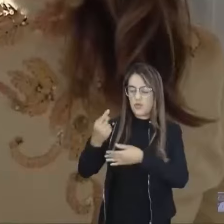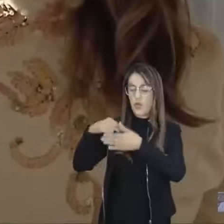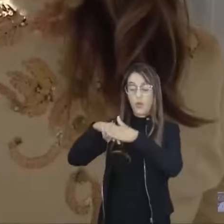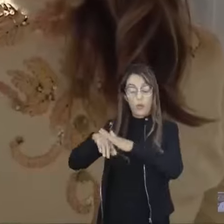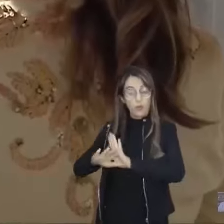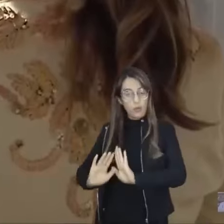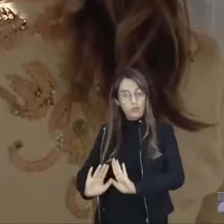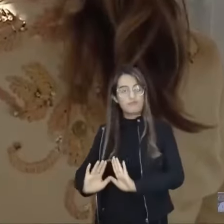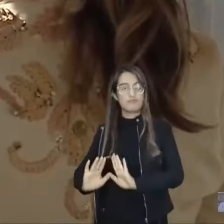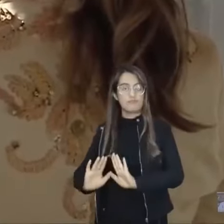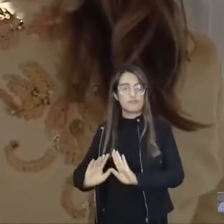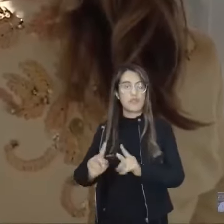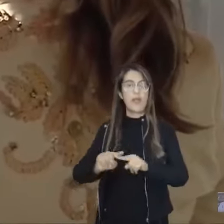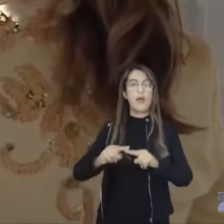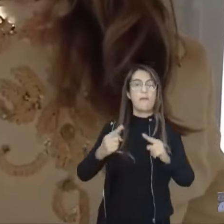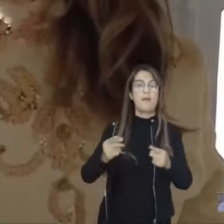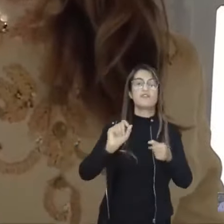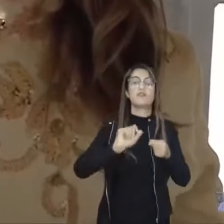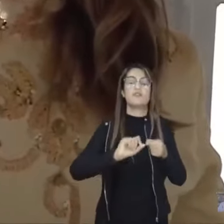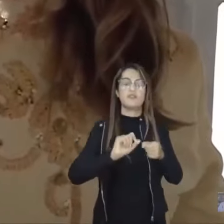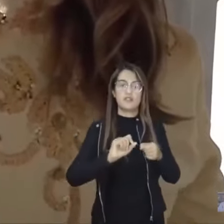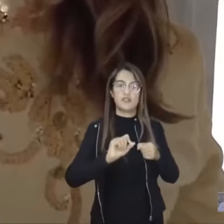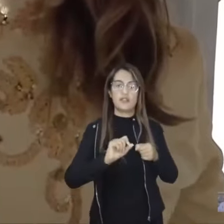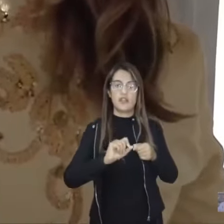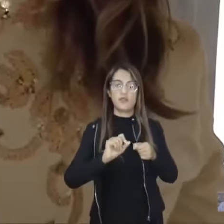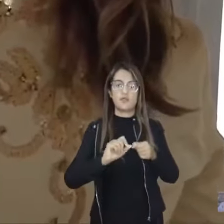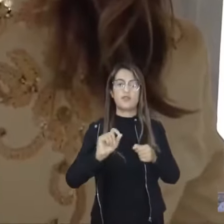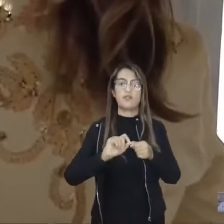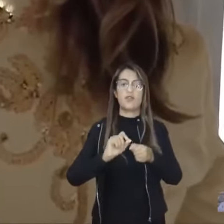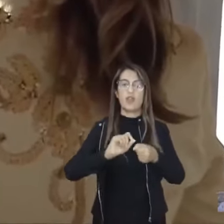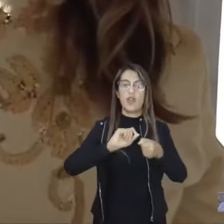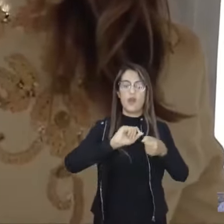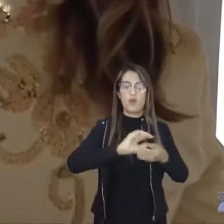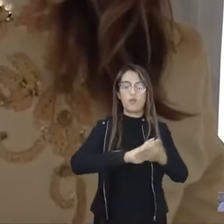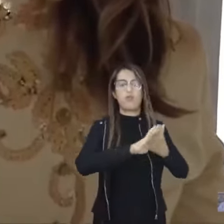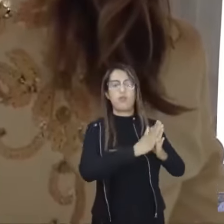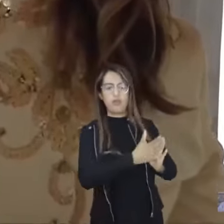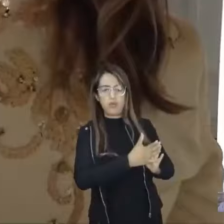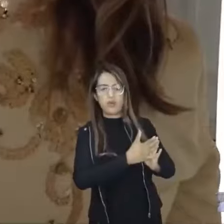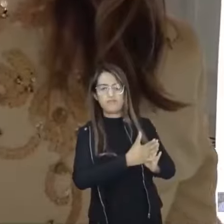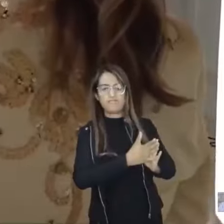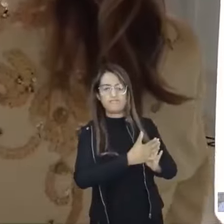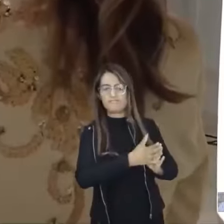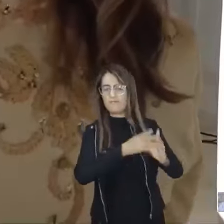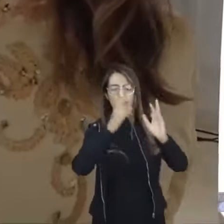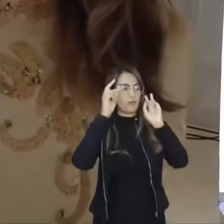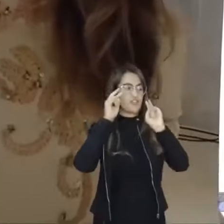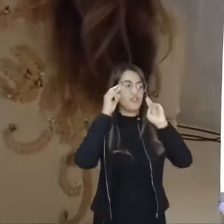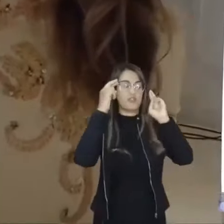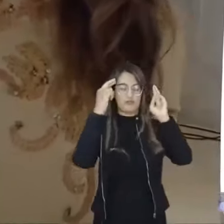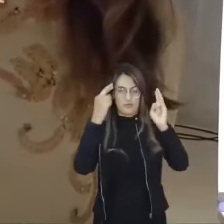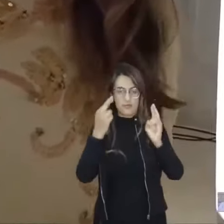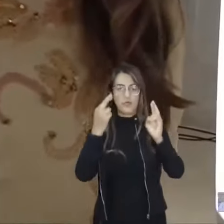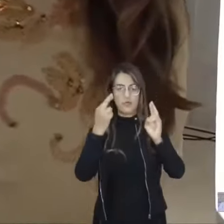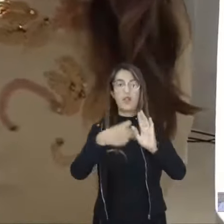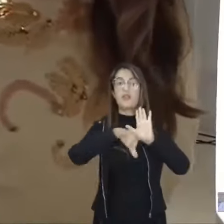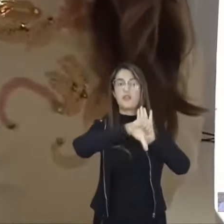Muito do que fizemos foi desfeito de forma irresponsável e criminosa.